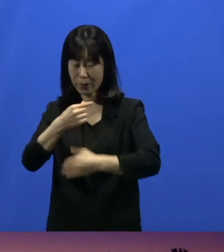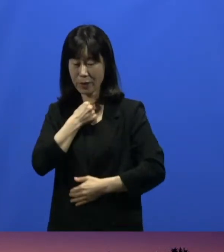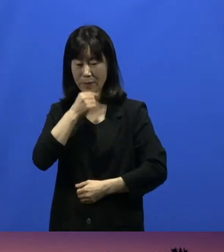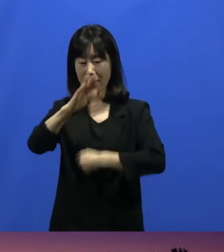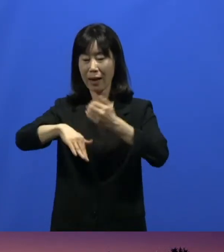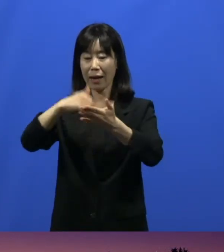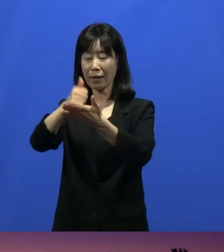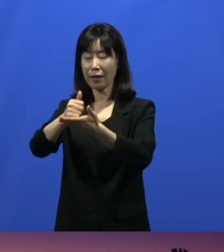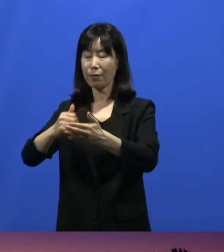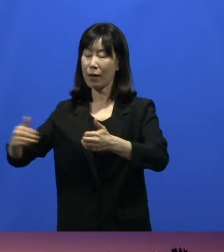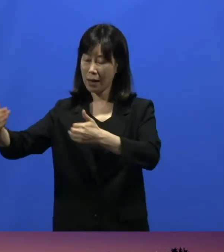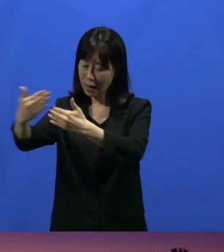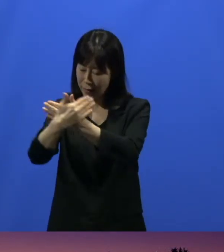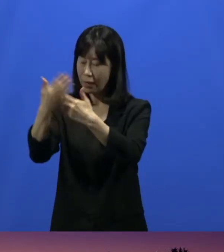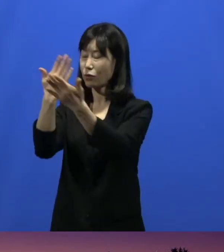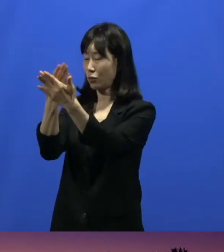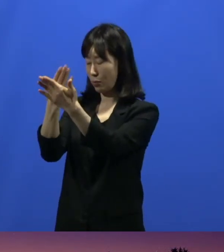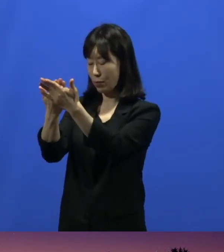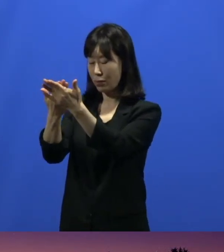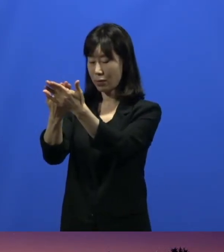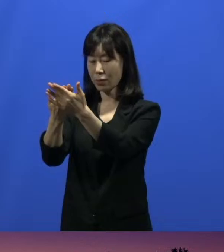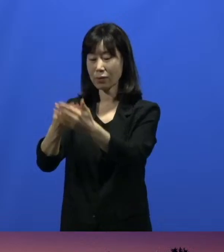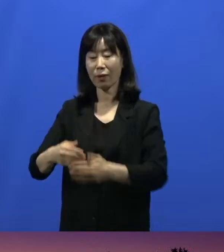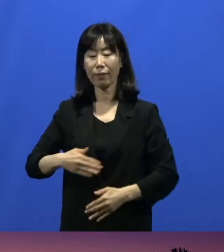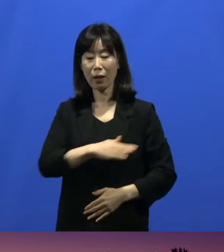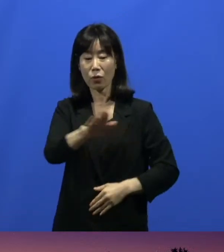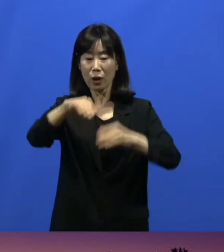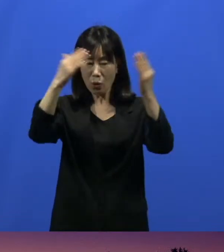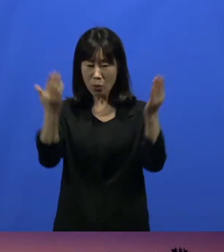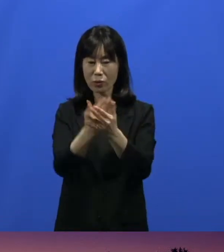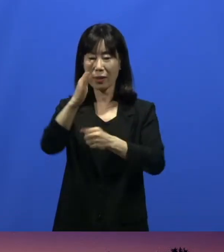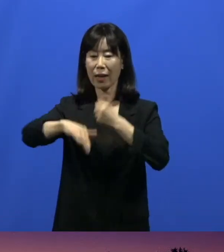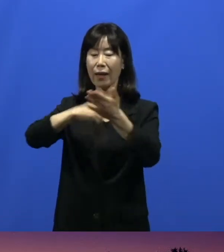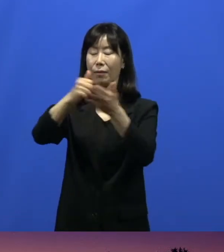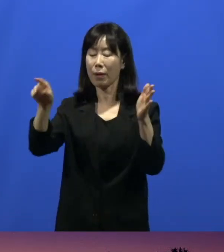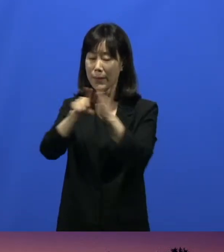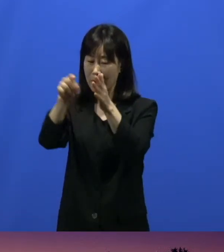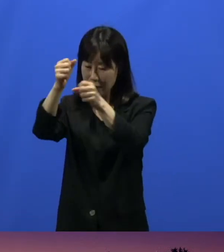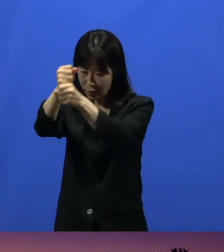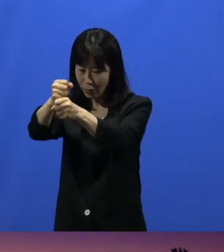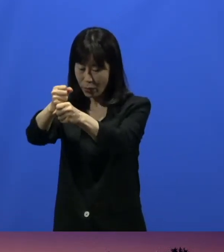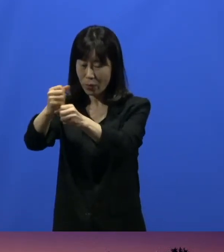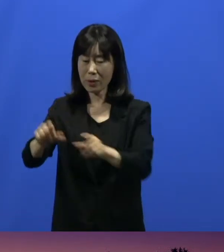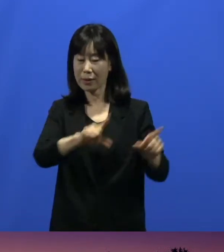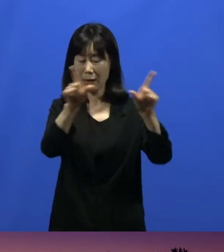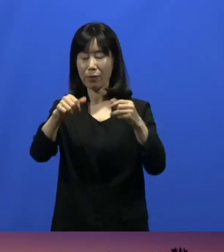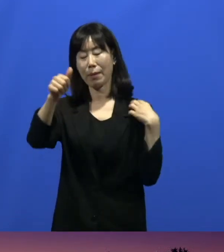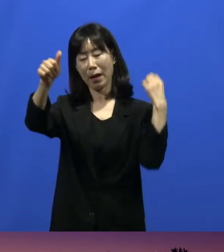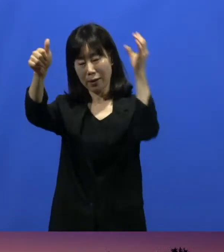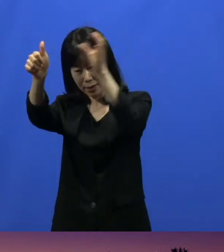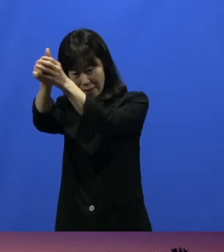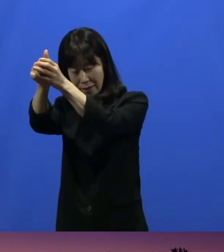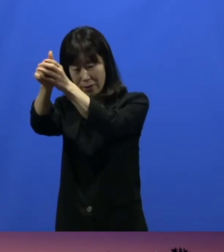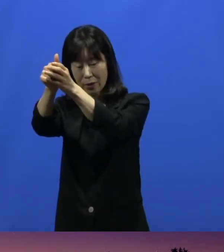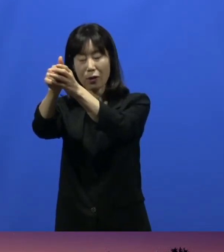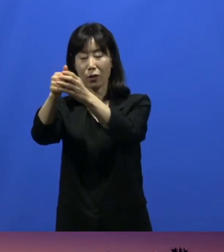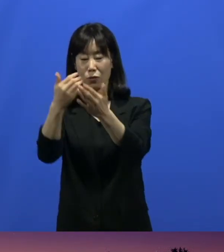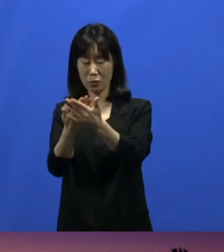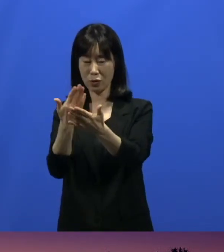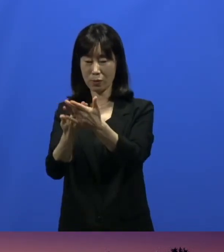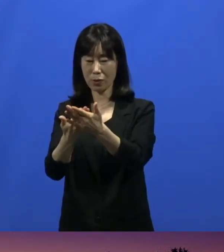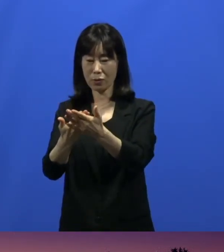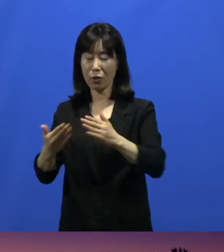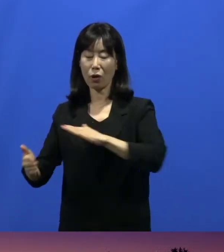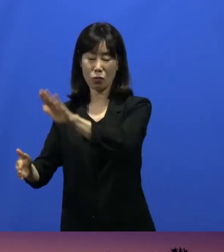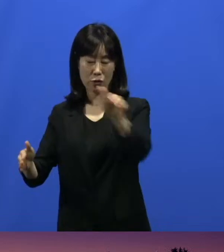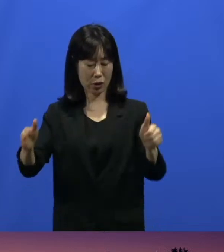주님 우리를 안아주시기를 원합니다. 우리가 온전히 그분을 신뢰하며 우리의 삶을 내어 맡기기를 원합니다. 주님 우리를